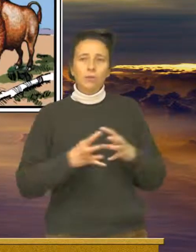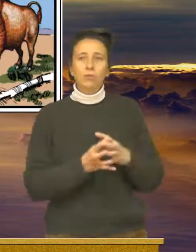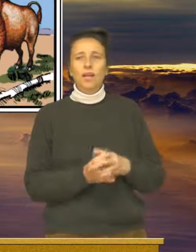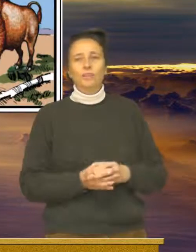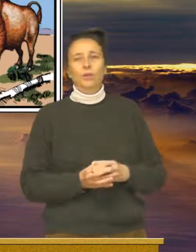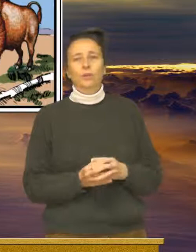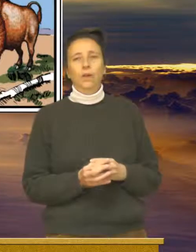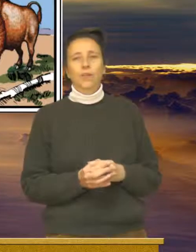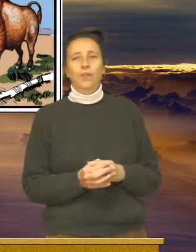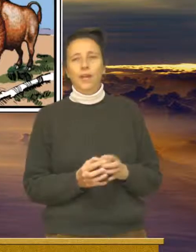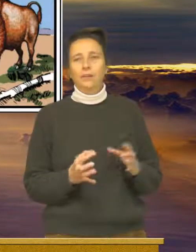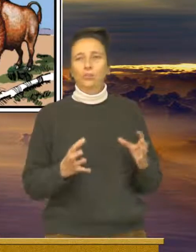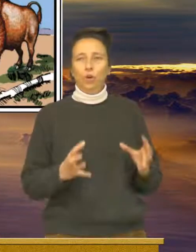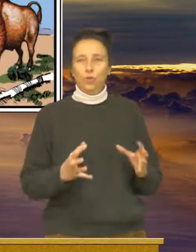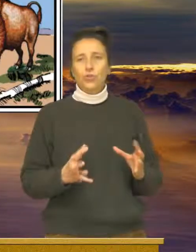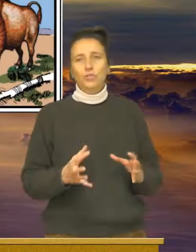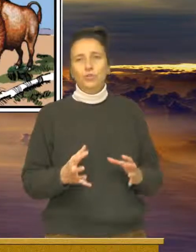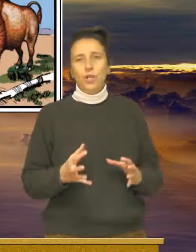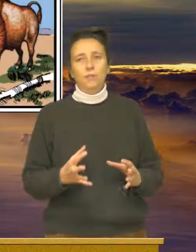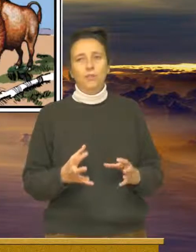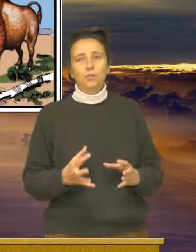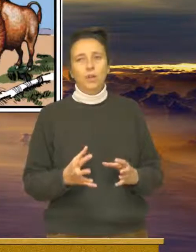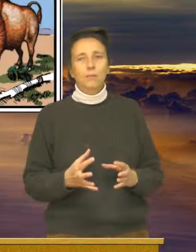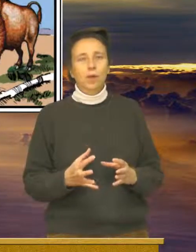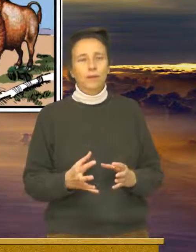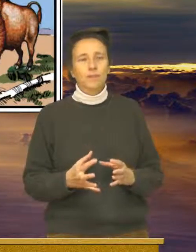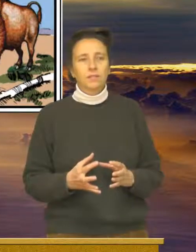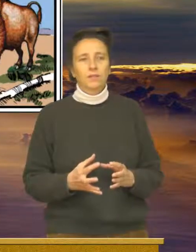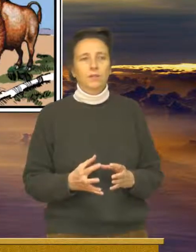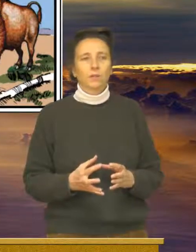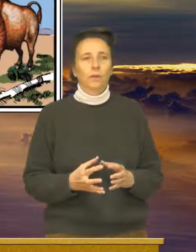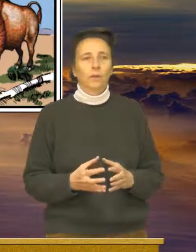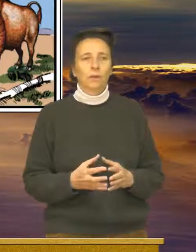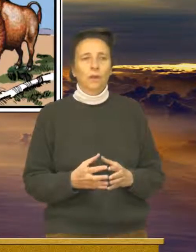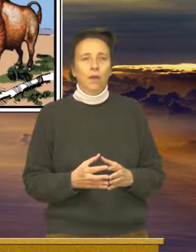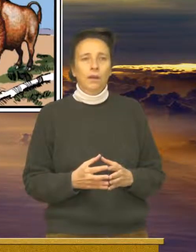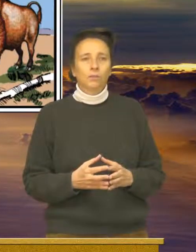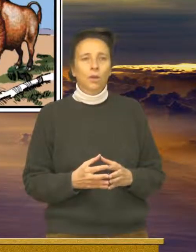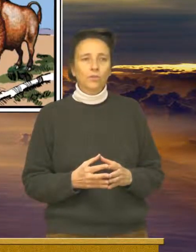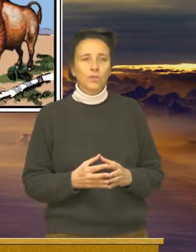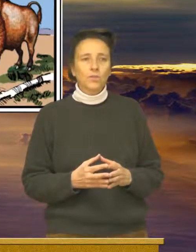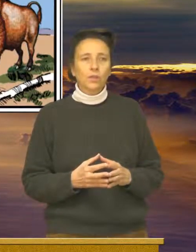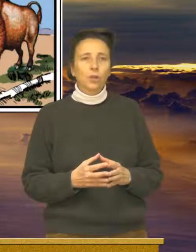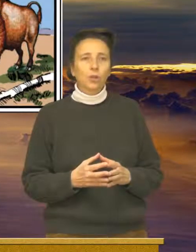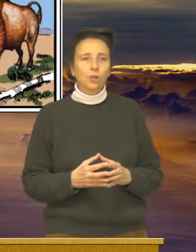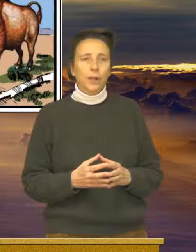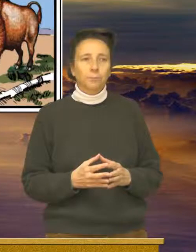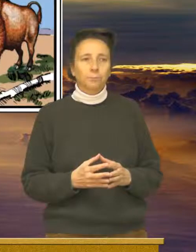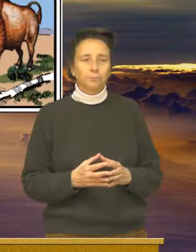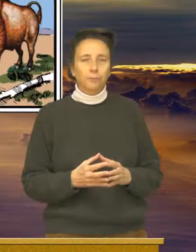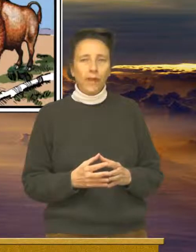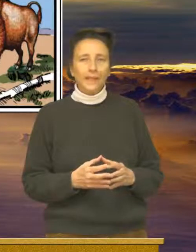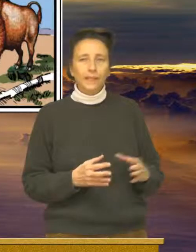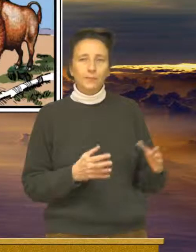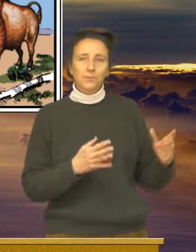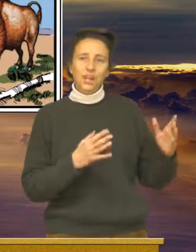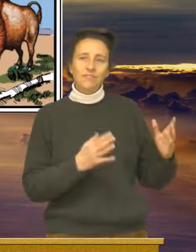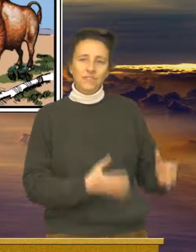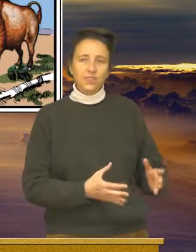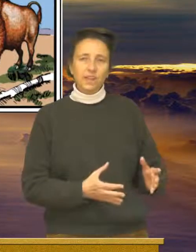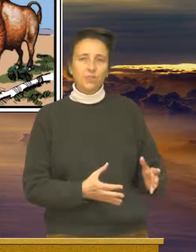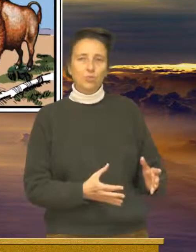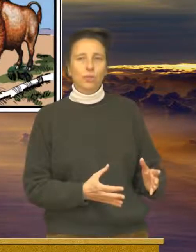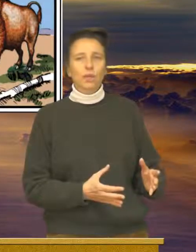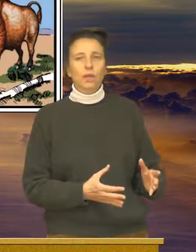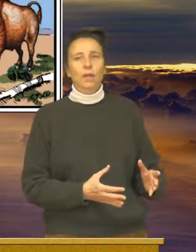la vinculación de todos estos elementos de Apocalipsis 13. Entonces, ¿qué ocurre? Aquí tenemos